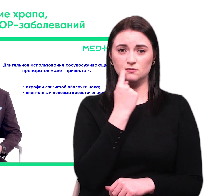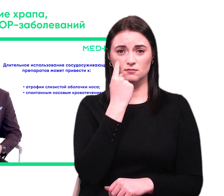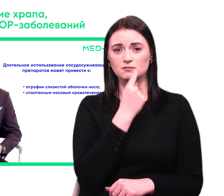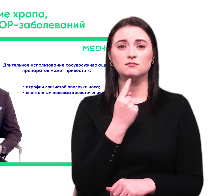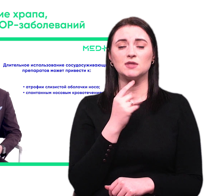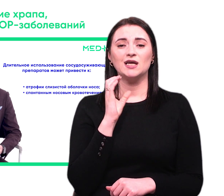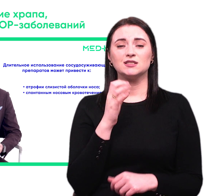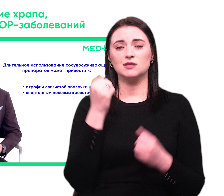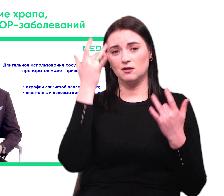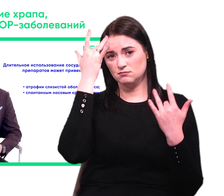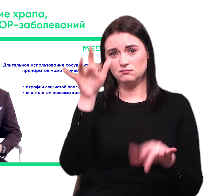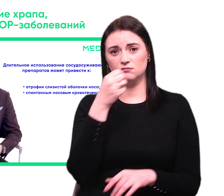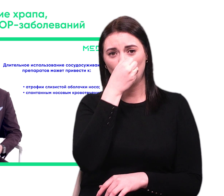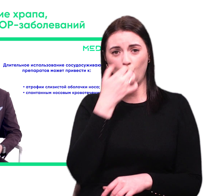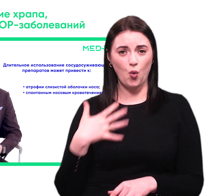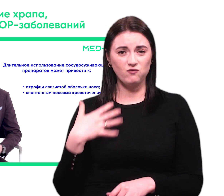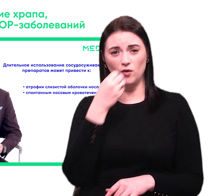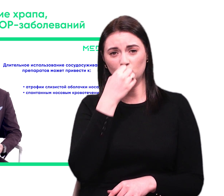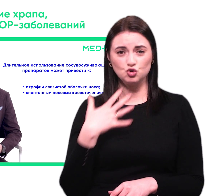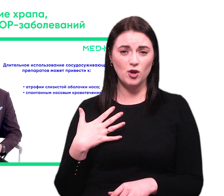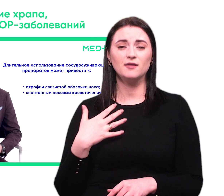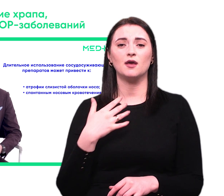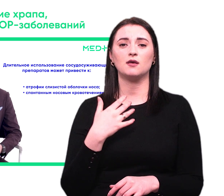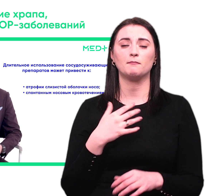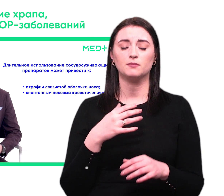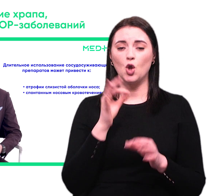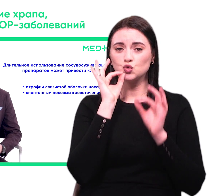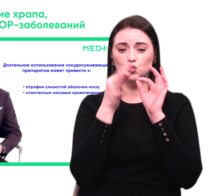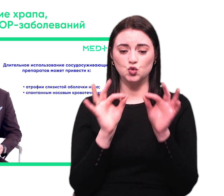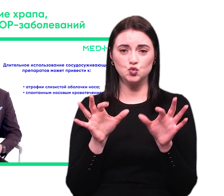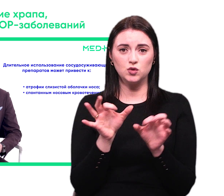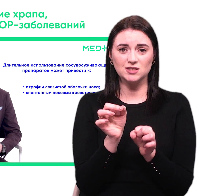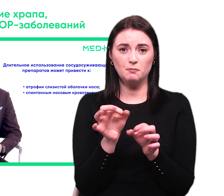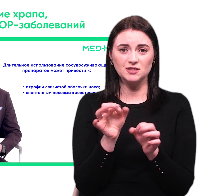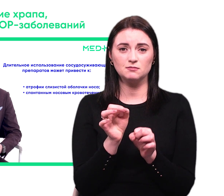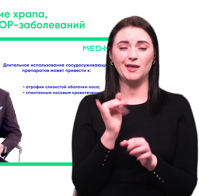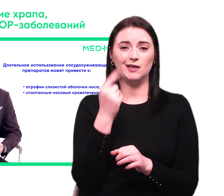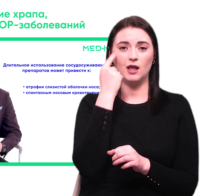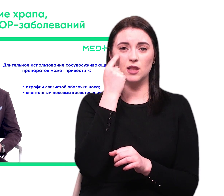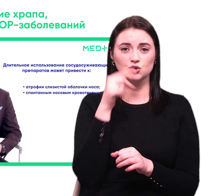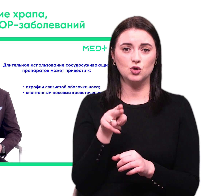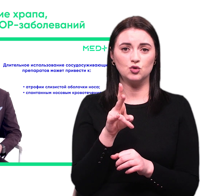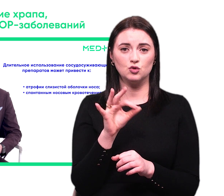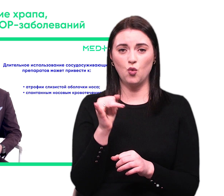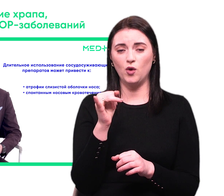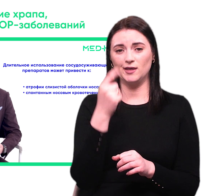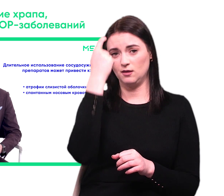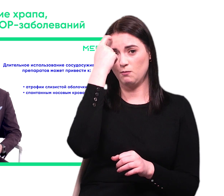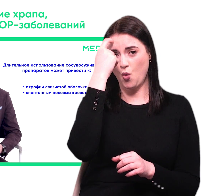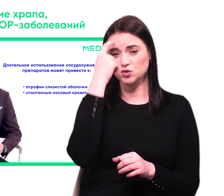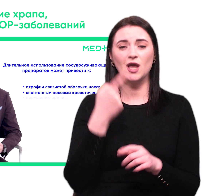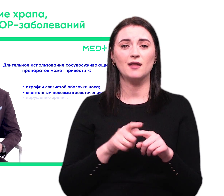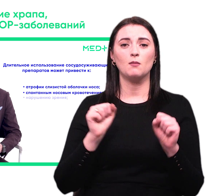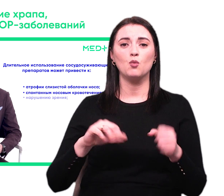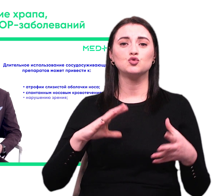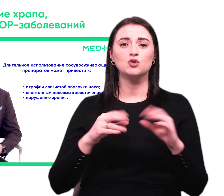носовым кровотечениям. Также нужно помнить, что сосуды спазмируются не только в носовой полости, но это и глазное дно, и лобные доли головного мозга. Это может